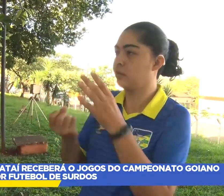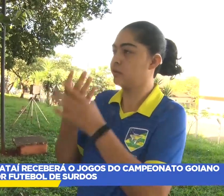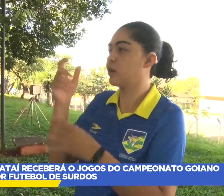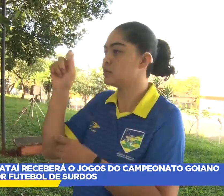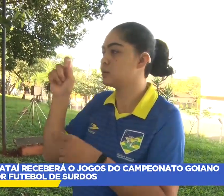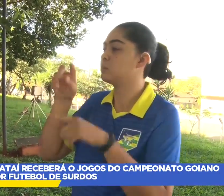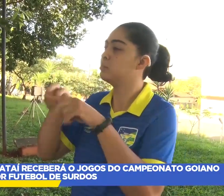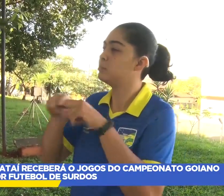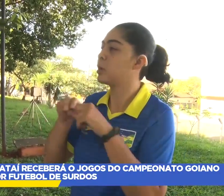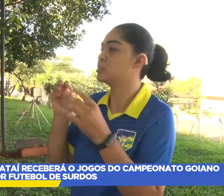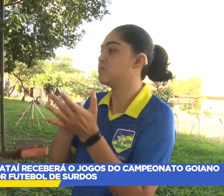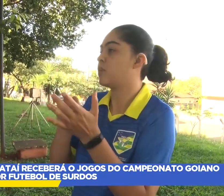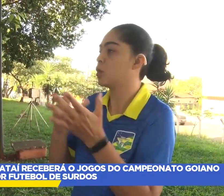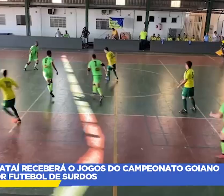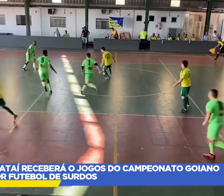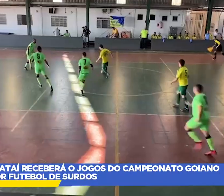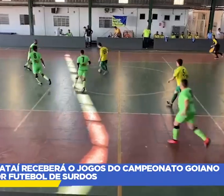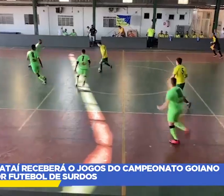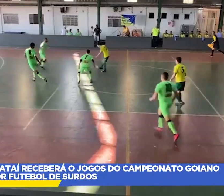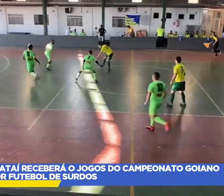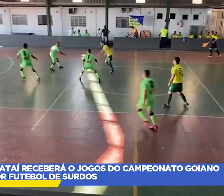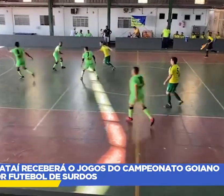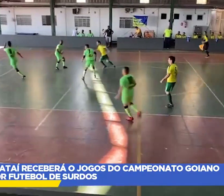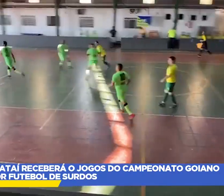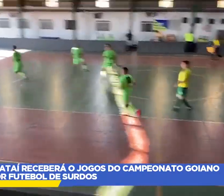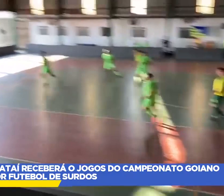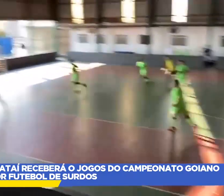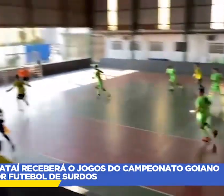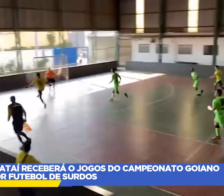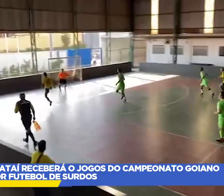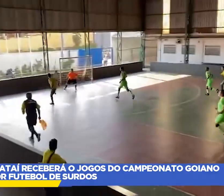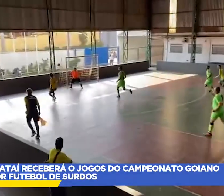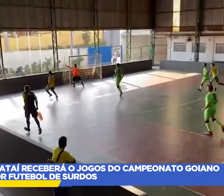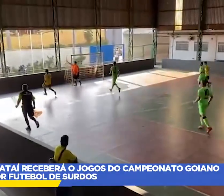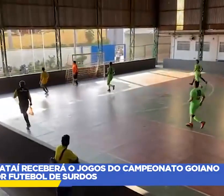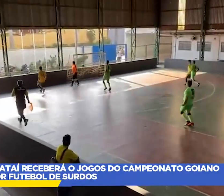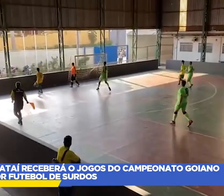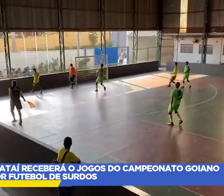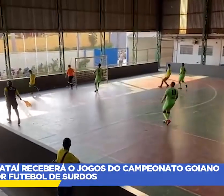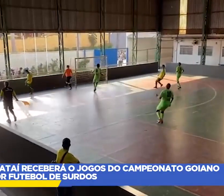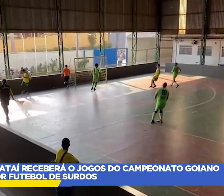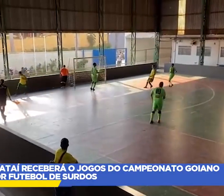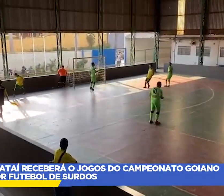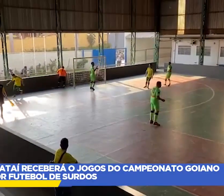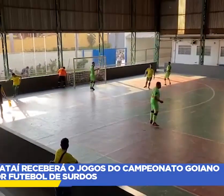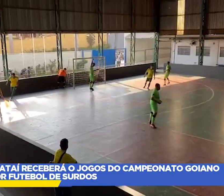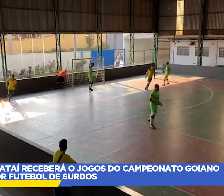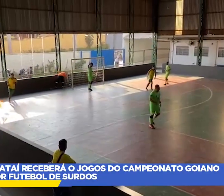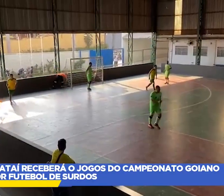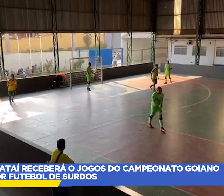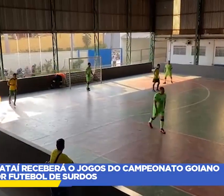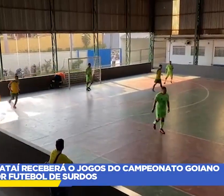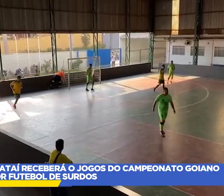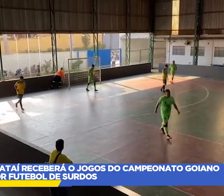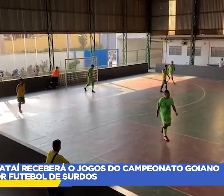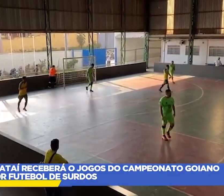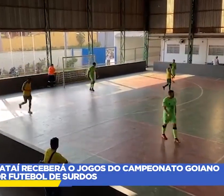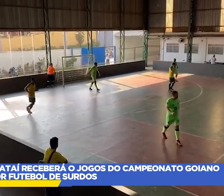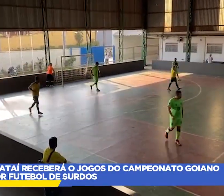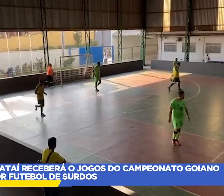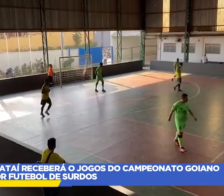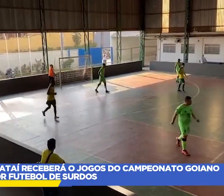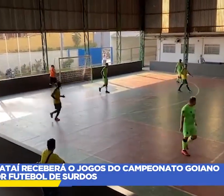Então tem muitas dificuldades para criar uma associação, porque falta incentivo, apoio, falta modelo também.